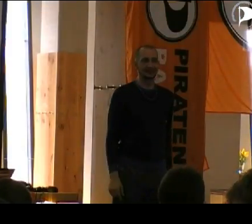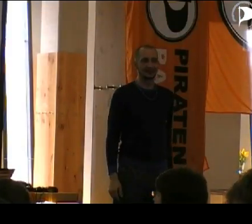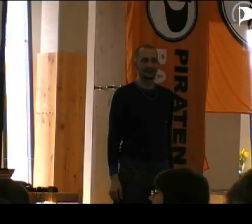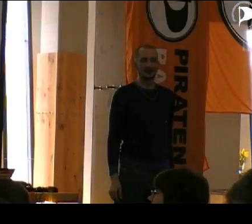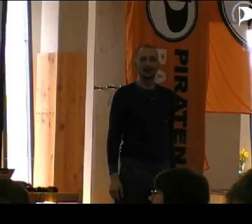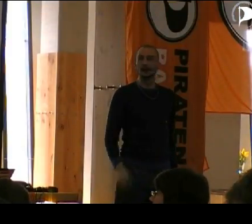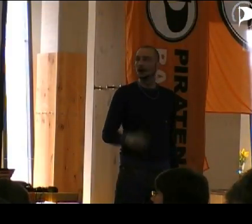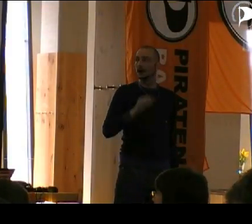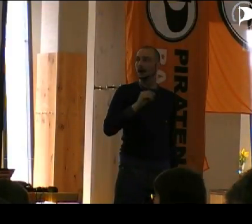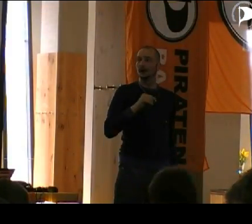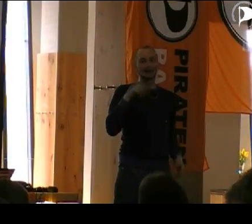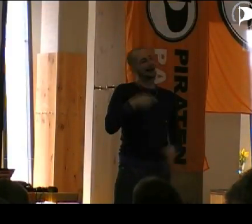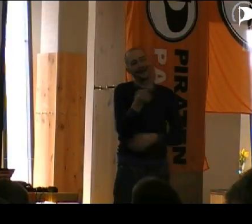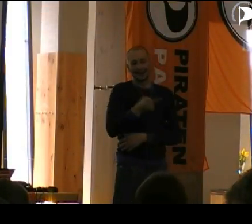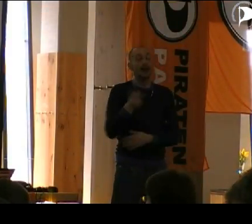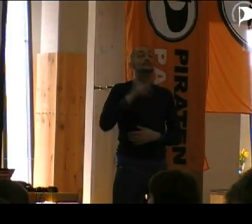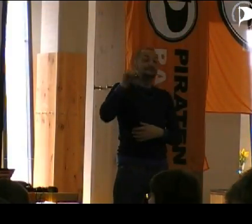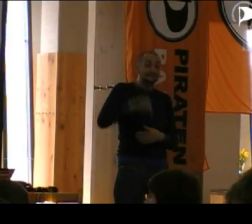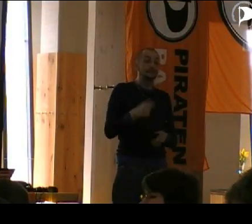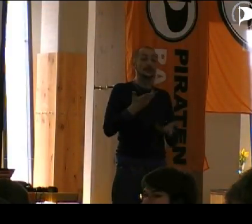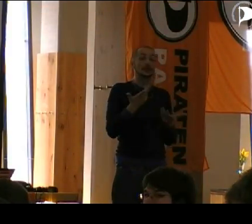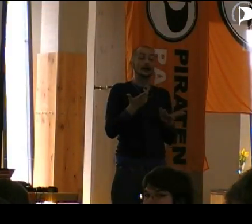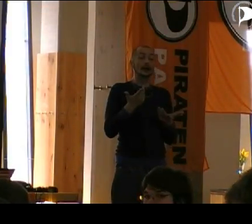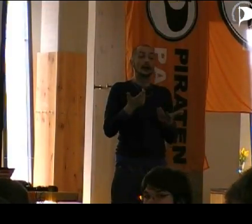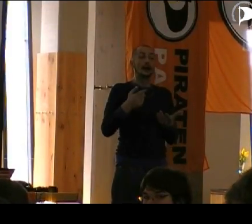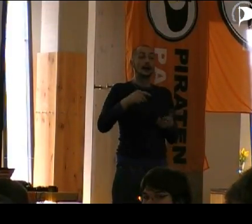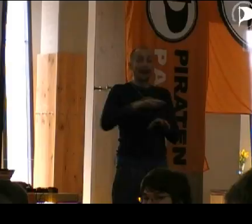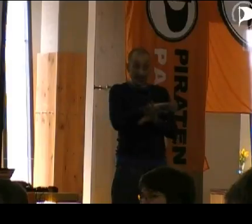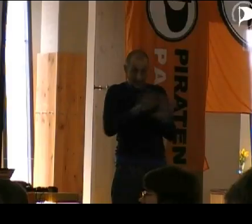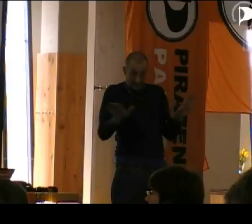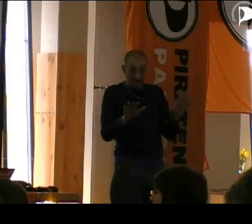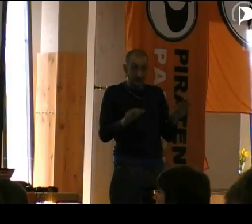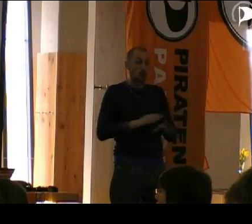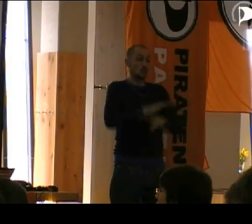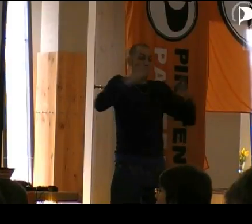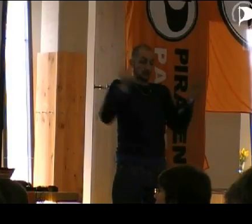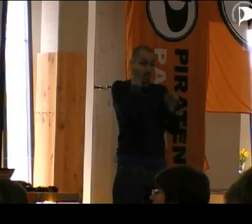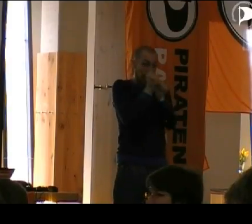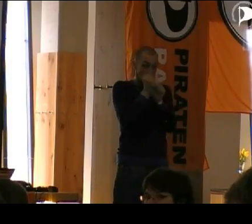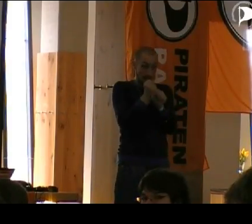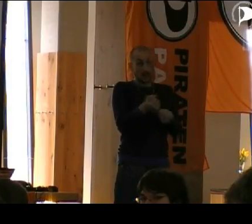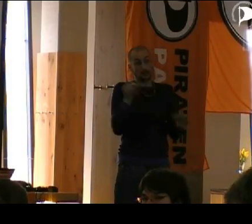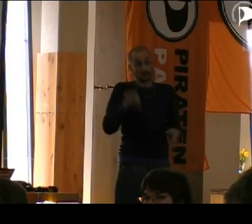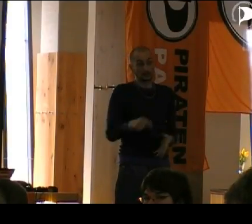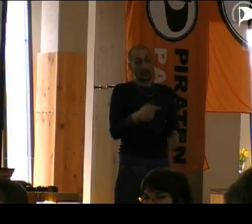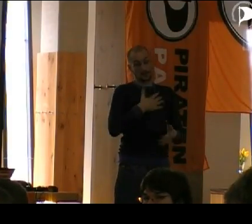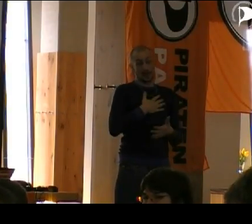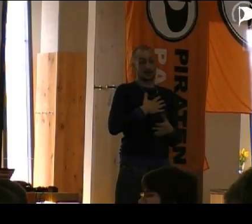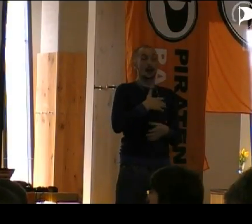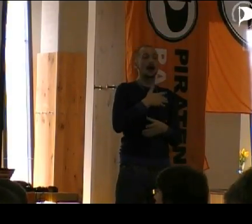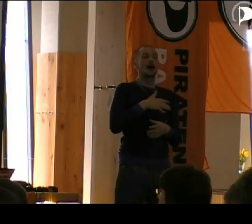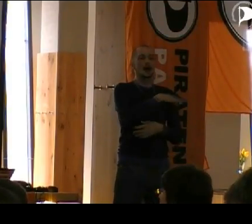das jahren kann sich da noch so der letzte große arbeitspunkt sehe mich jetzt hier immer gesagt dass